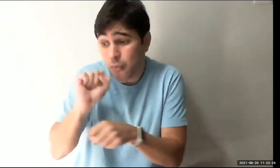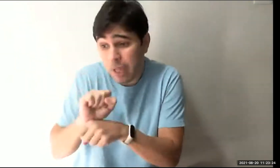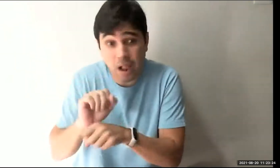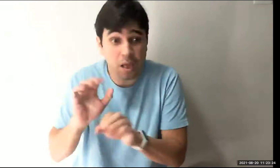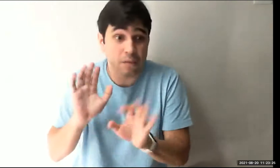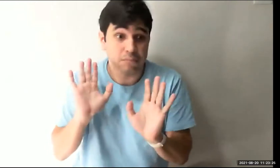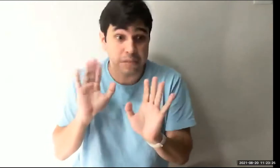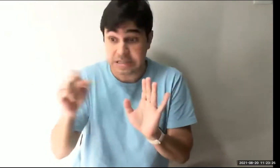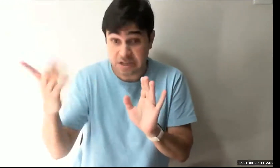divulgação?